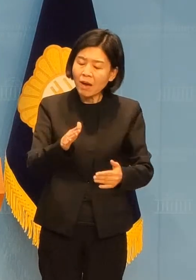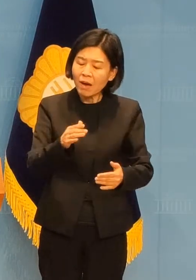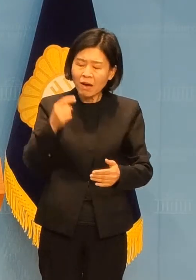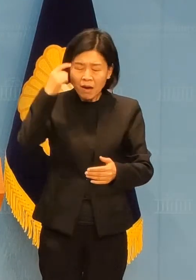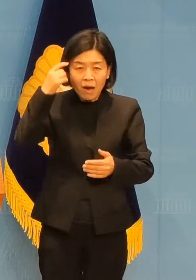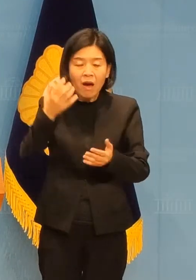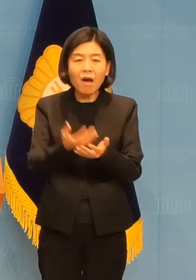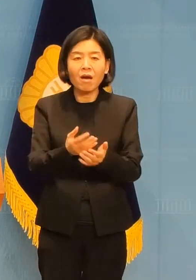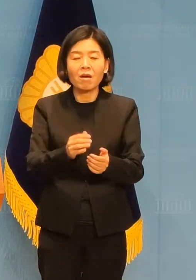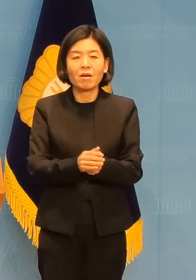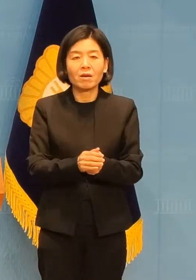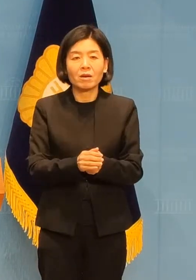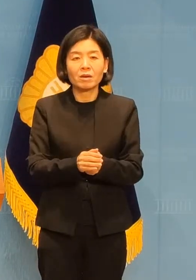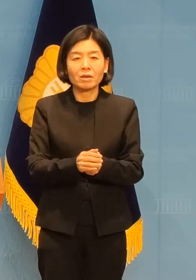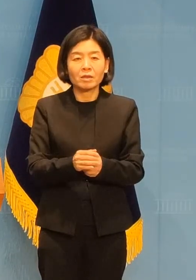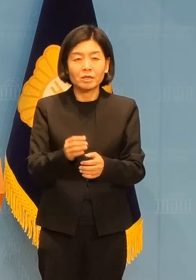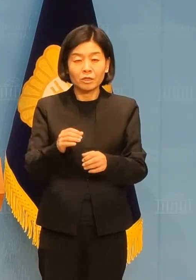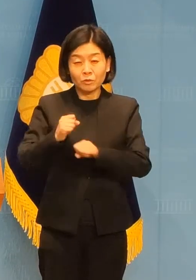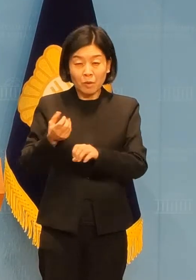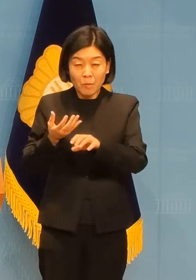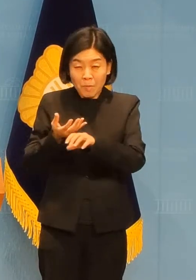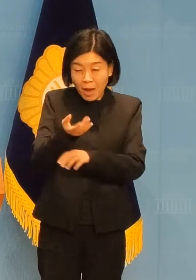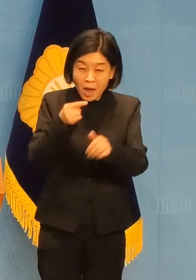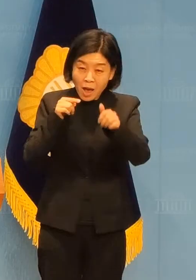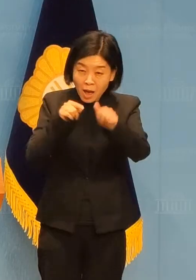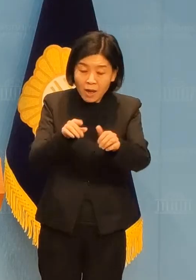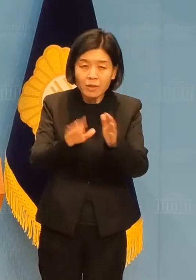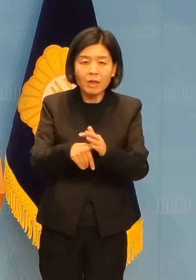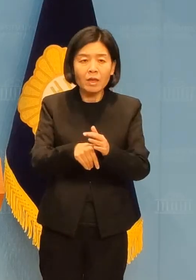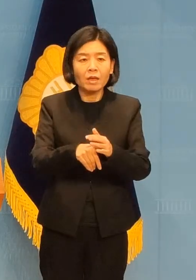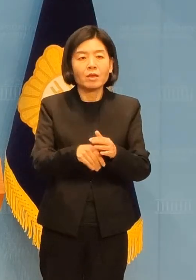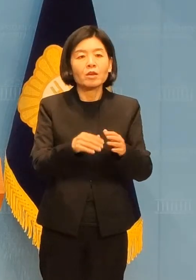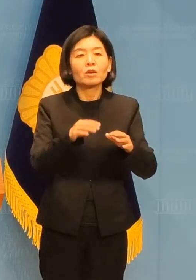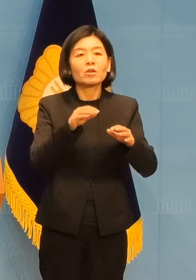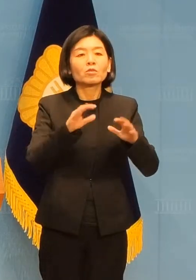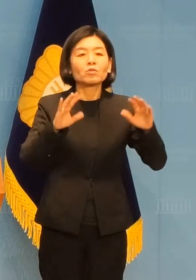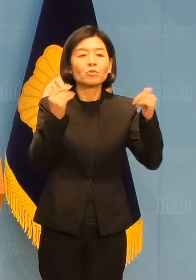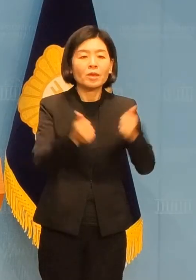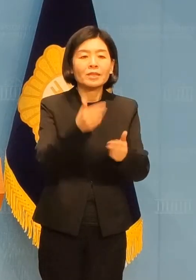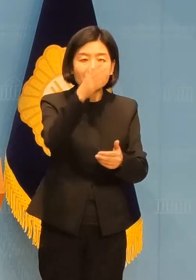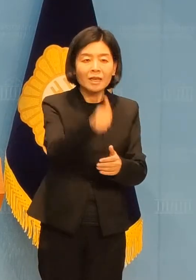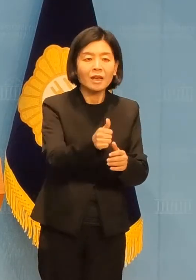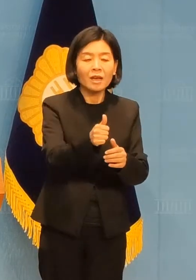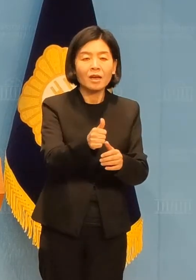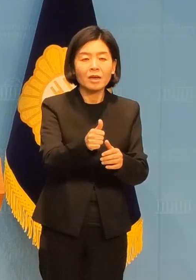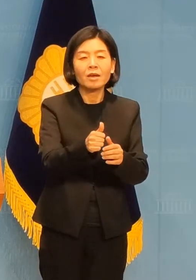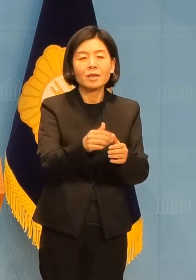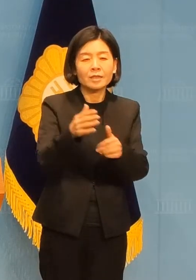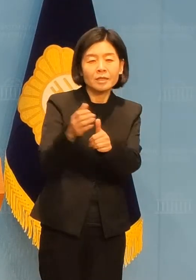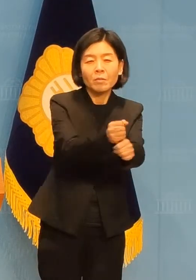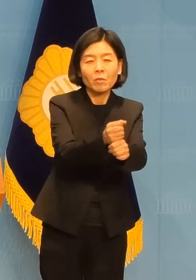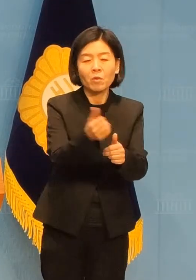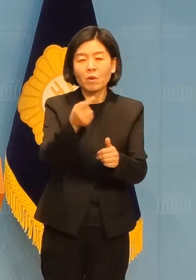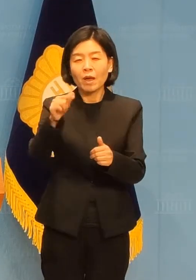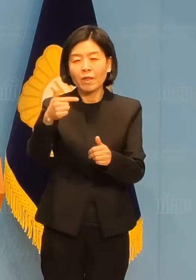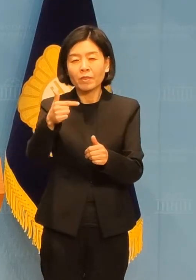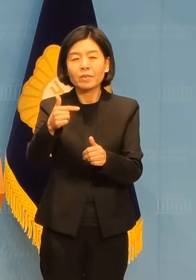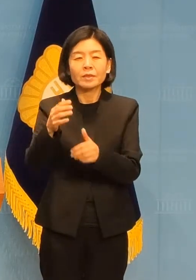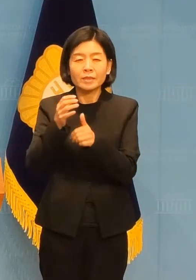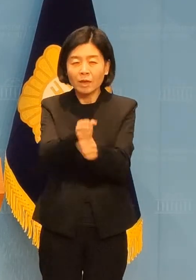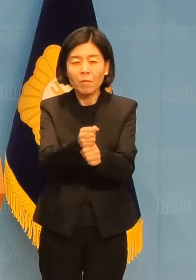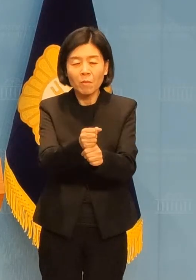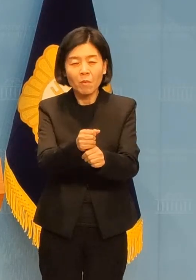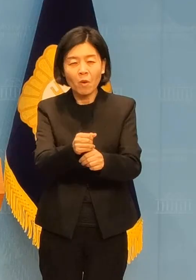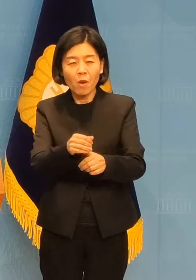우원식 국회의장과 한동훈 전 대표 체포를 공개적으로 선동하며 사실상 내란 상황을 확산시키는